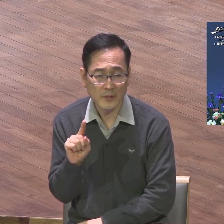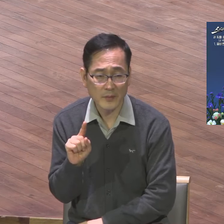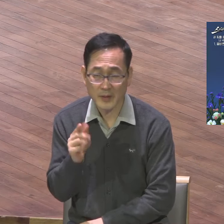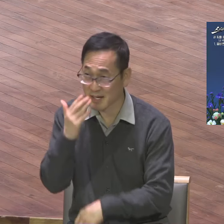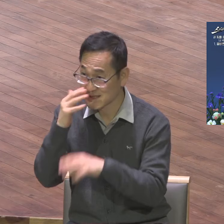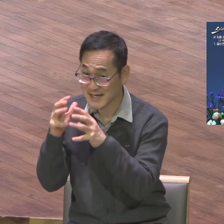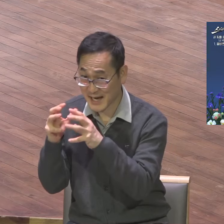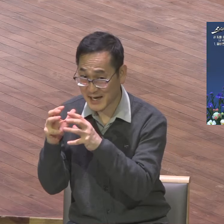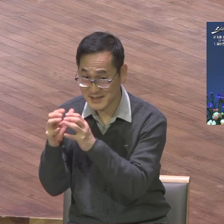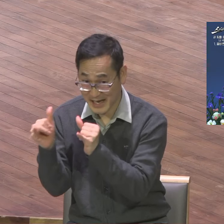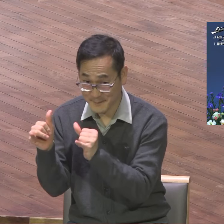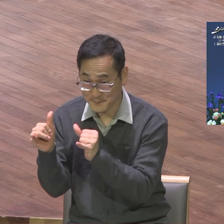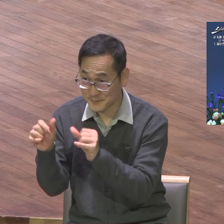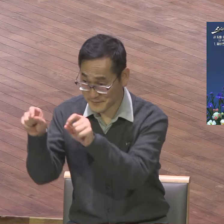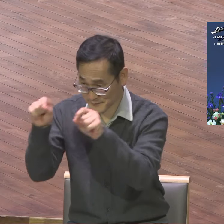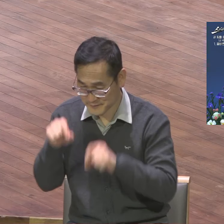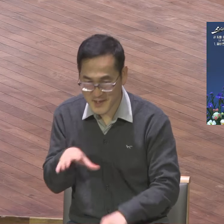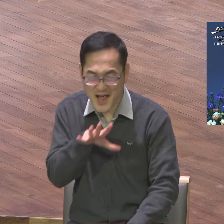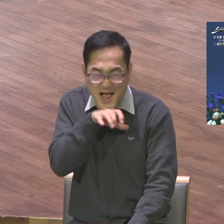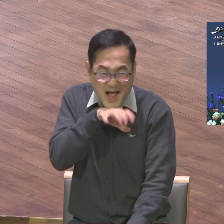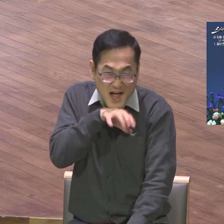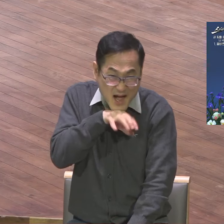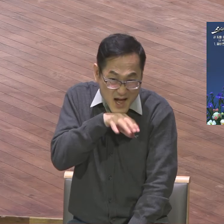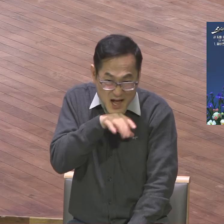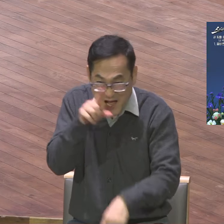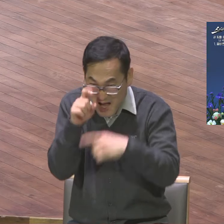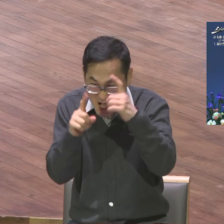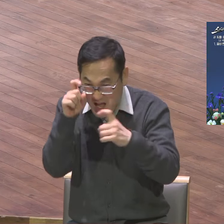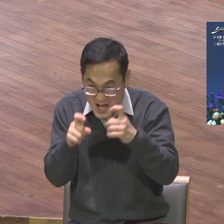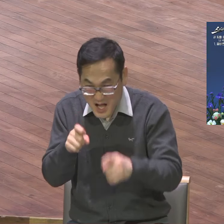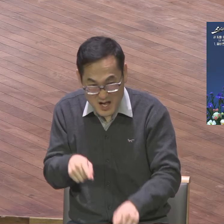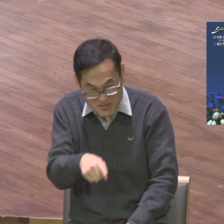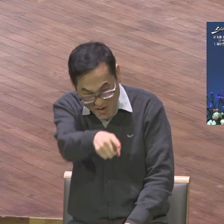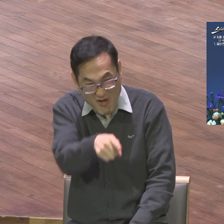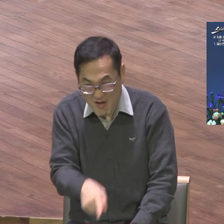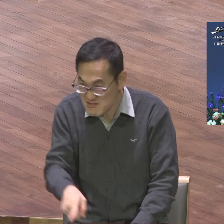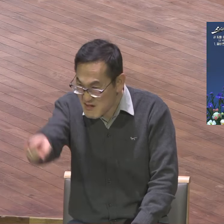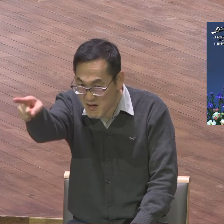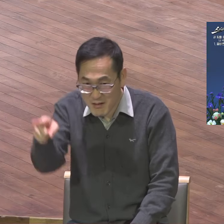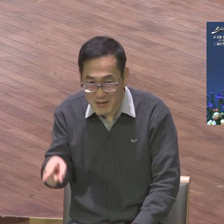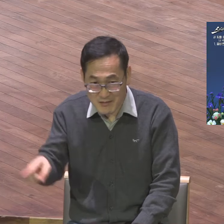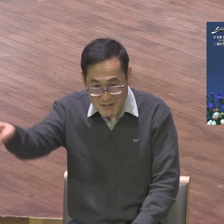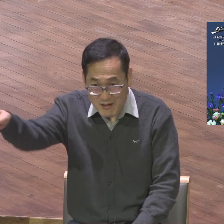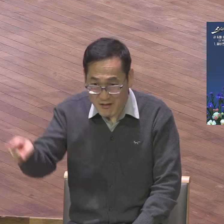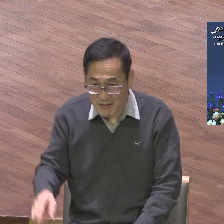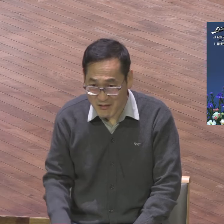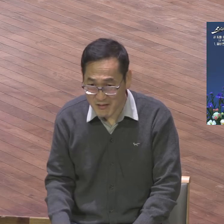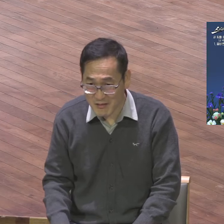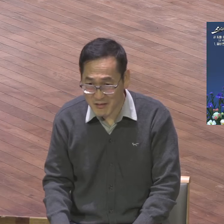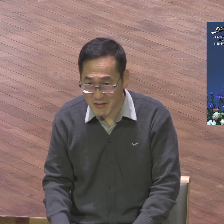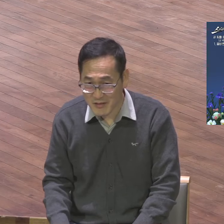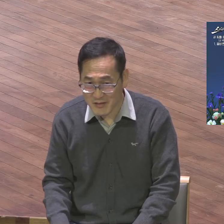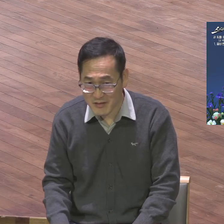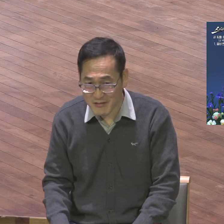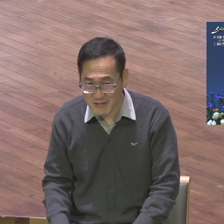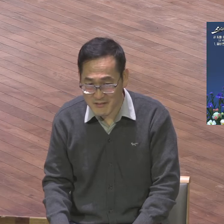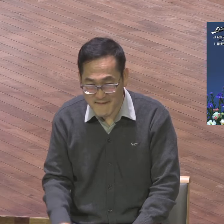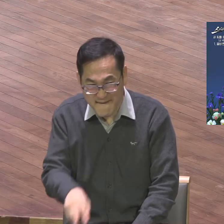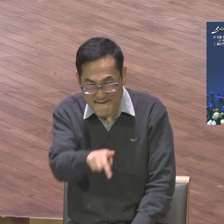이스라엘 백성들처럼 원망하고 불평하고 책임 전가하고 그렇게 살아야 되느냐?